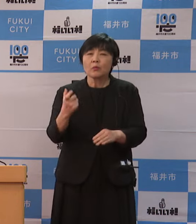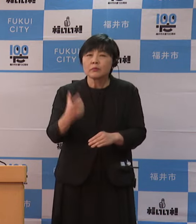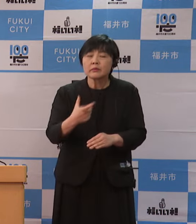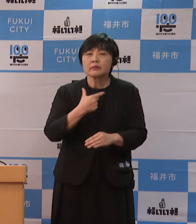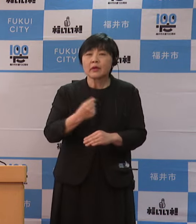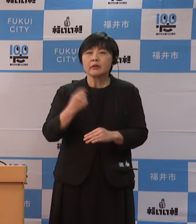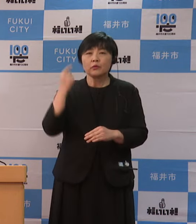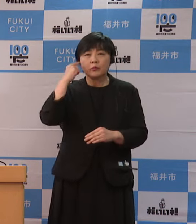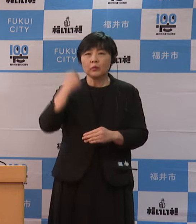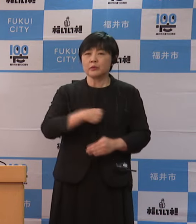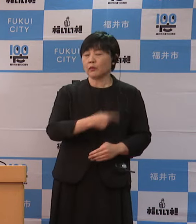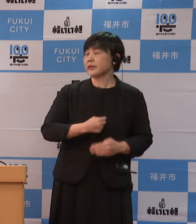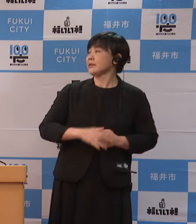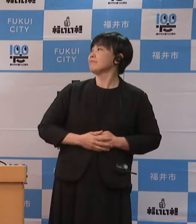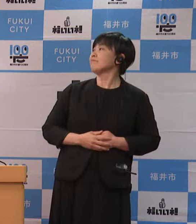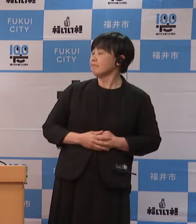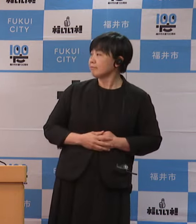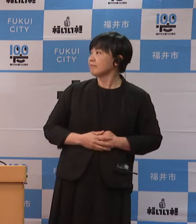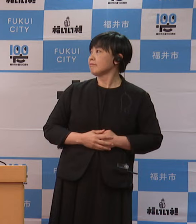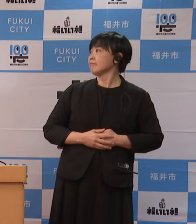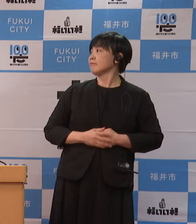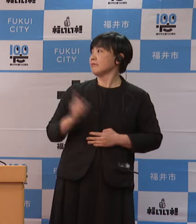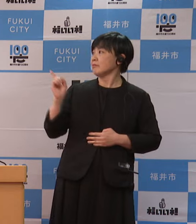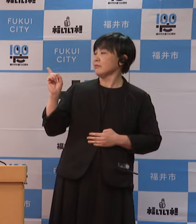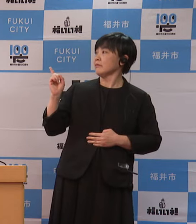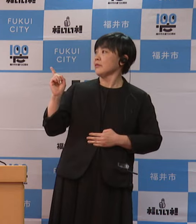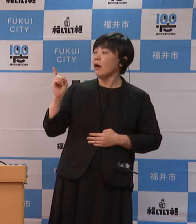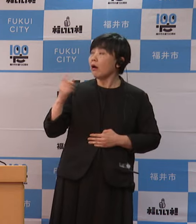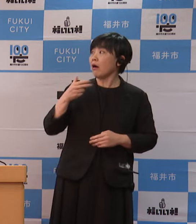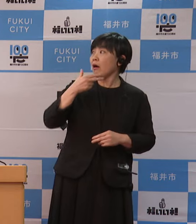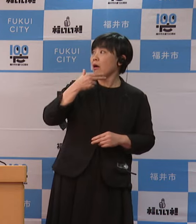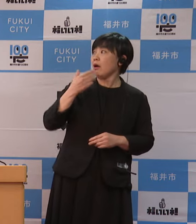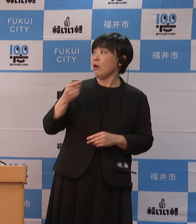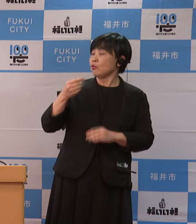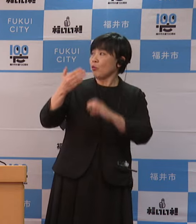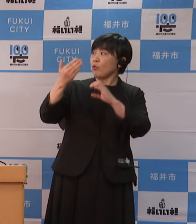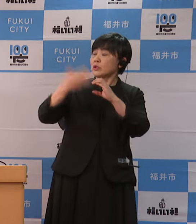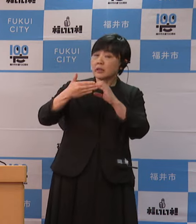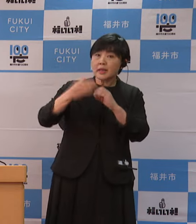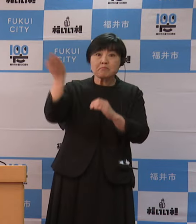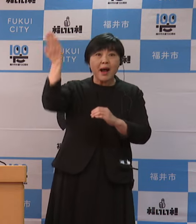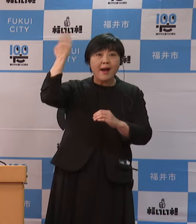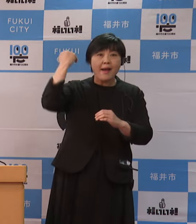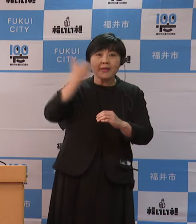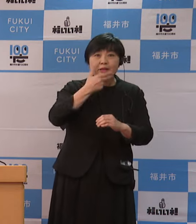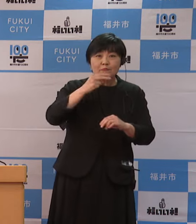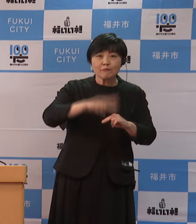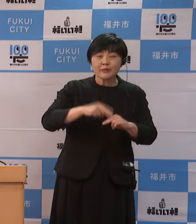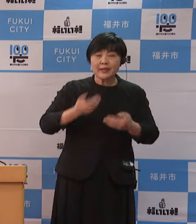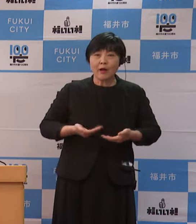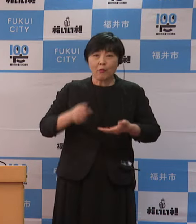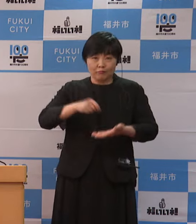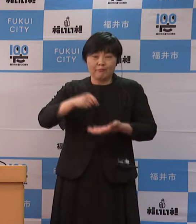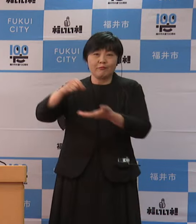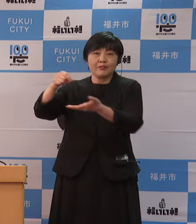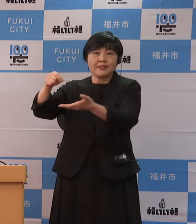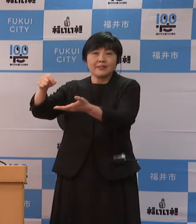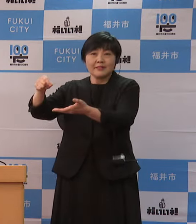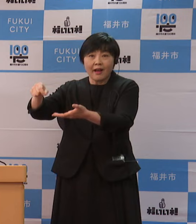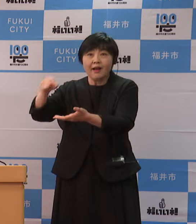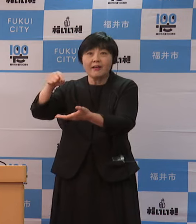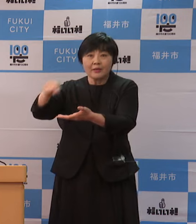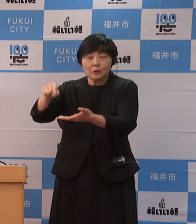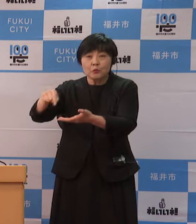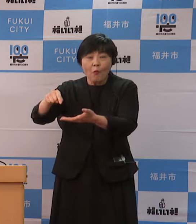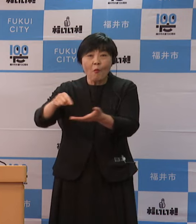これは日本福井店を写真と、そしてまた小道と、まあ、我々が行くということからかもし